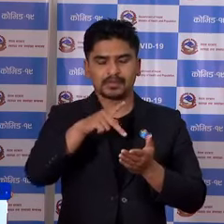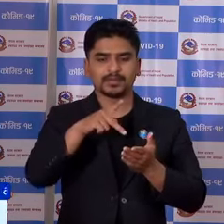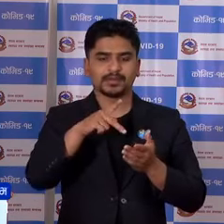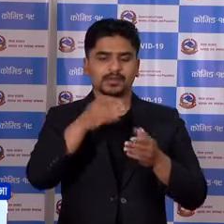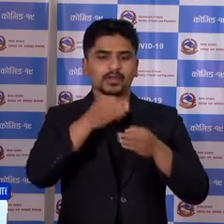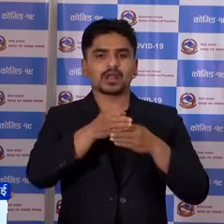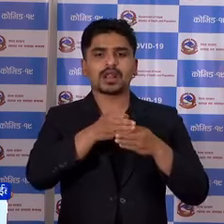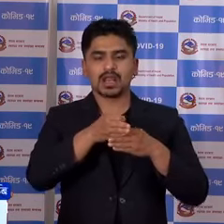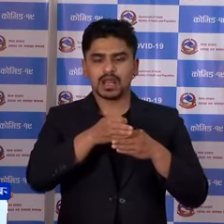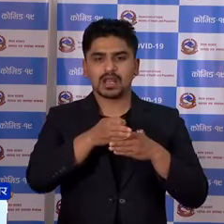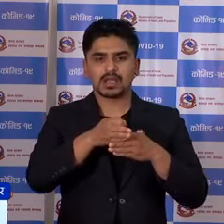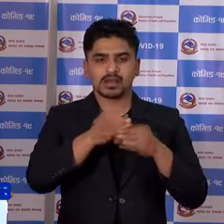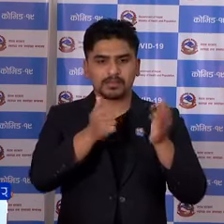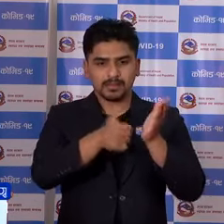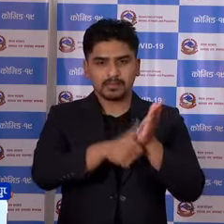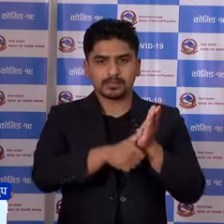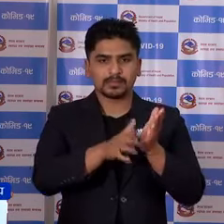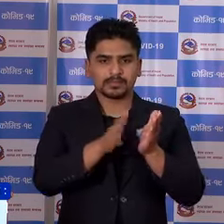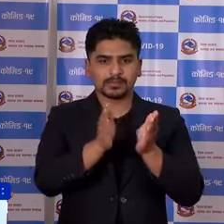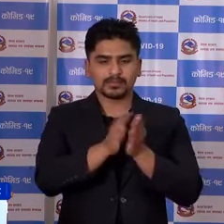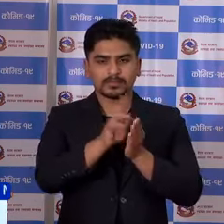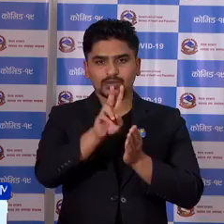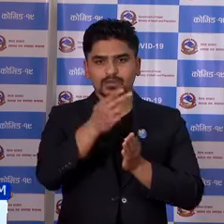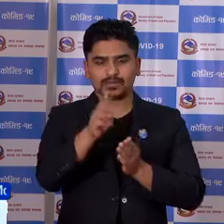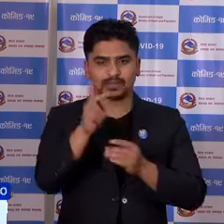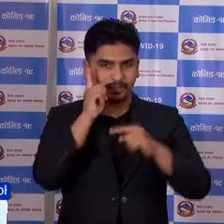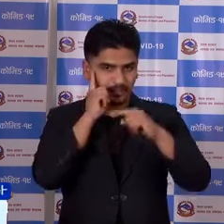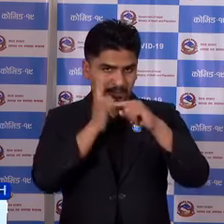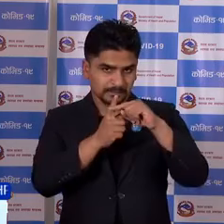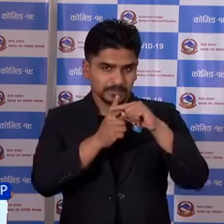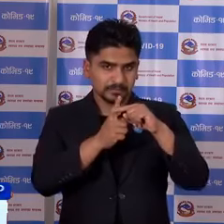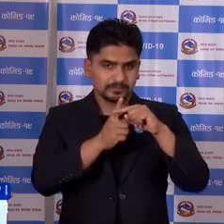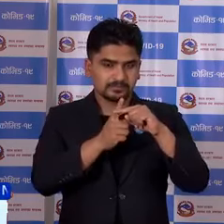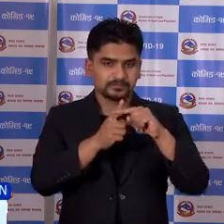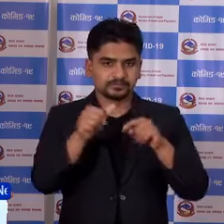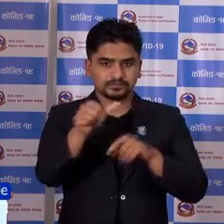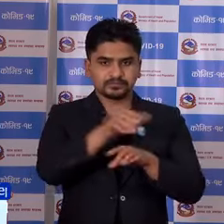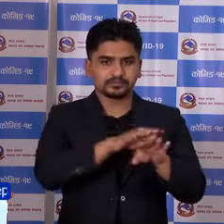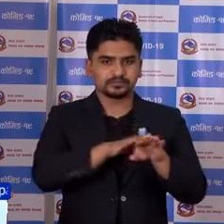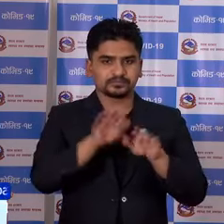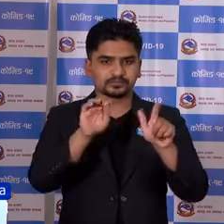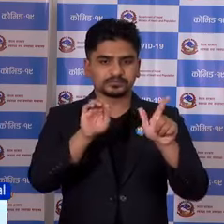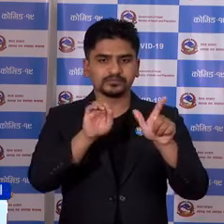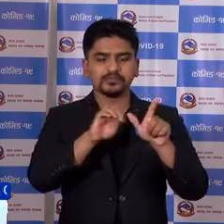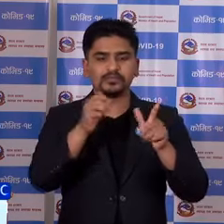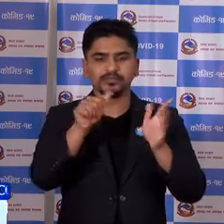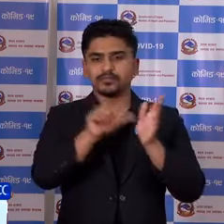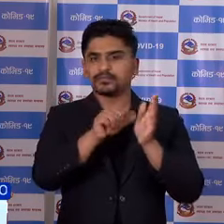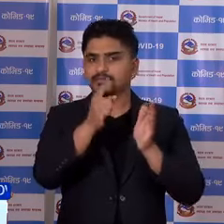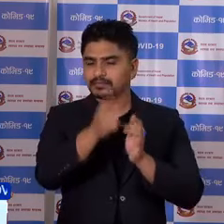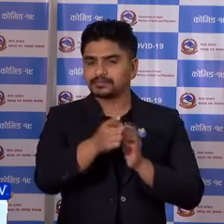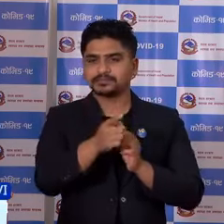प्रतिष्ठान धरानमा गरिएको परीक्षणमा जम्मा 2 जना पोजिटिभ देखिनु भएको छ। उहाँहरू सप्तरी जिल्लाका हुनुहुन्छ,